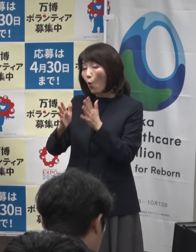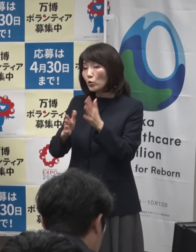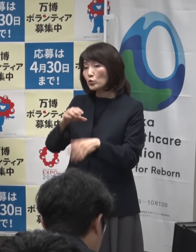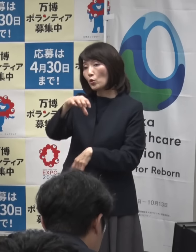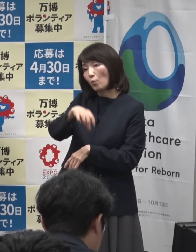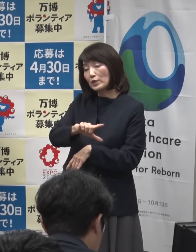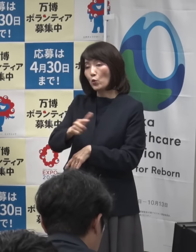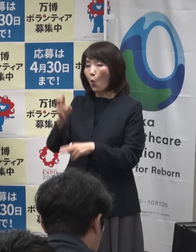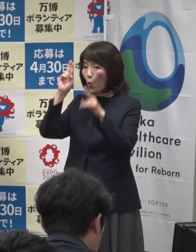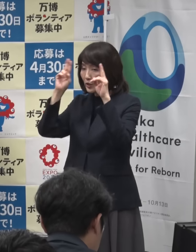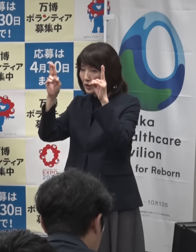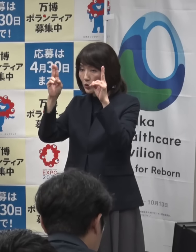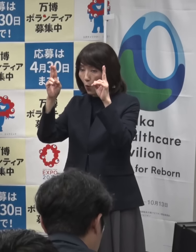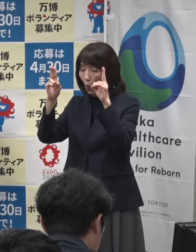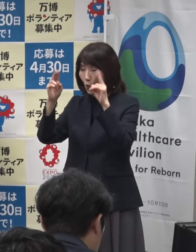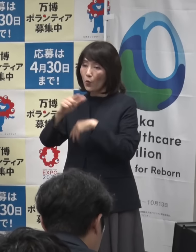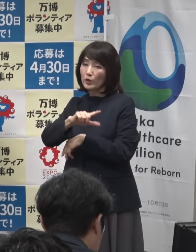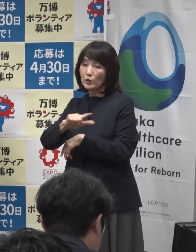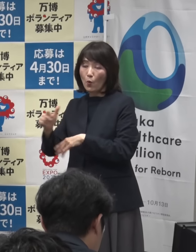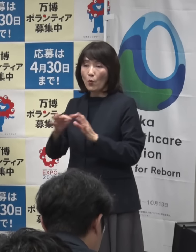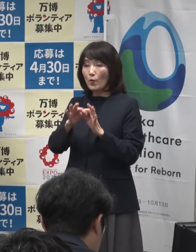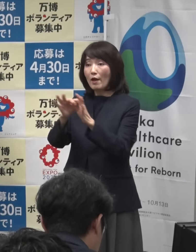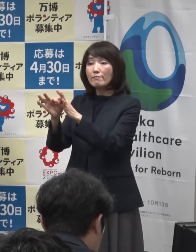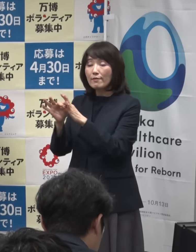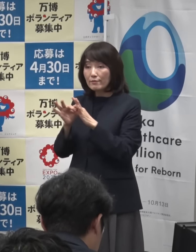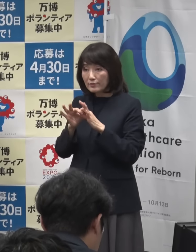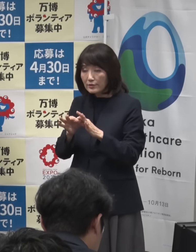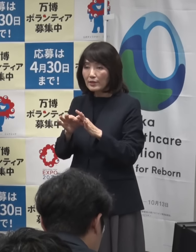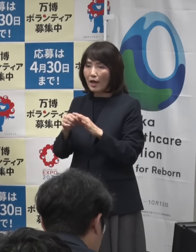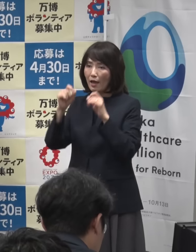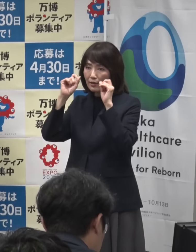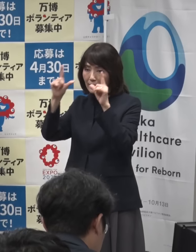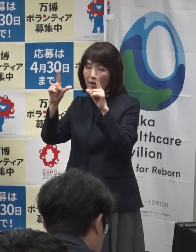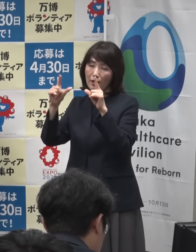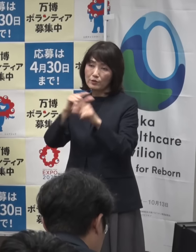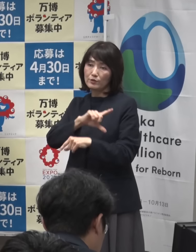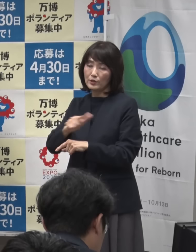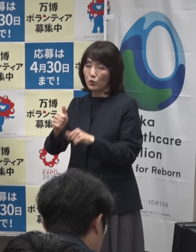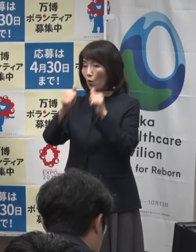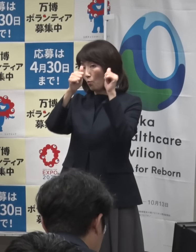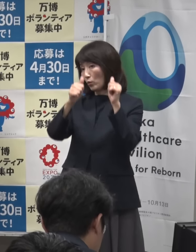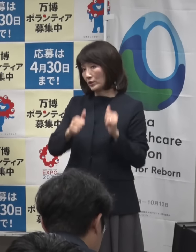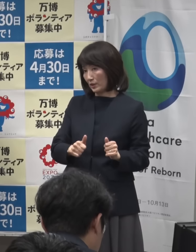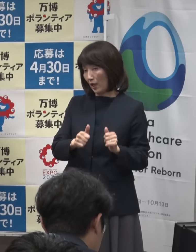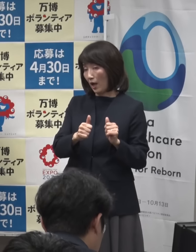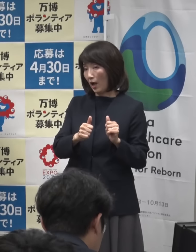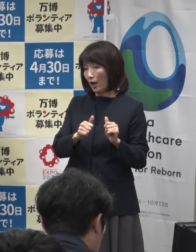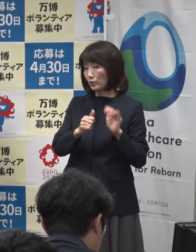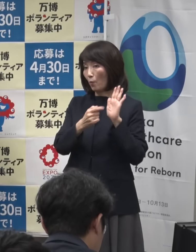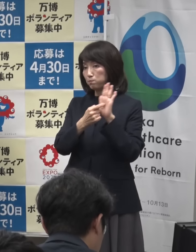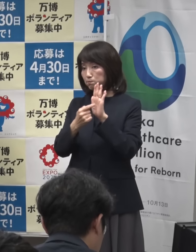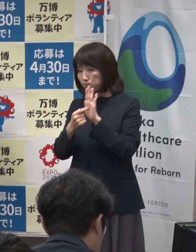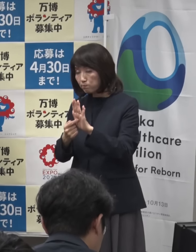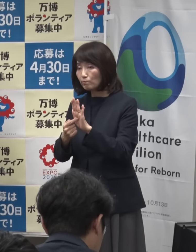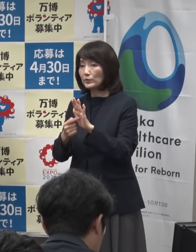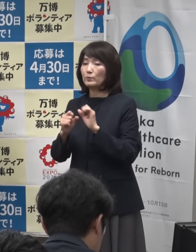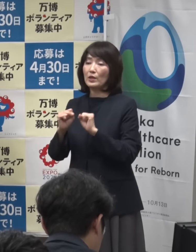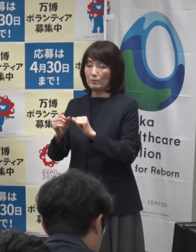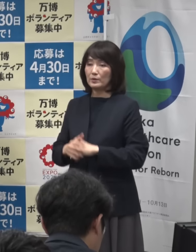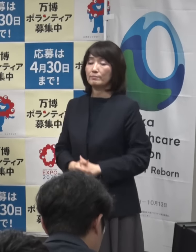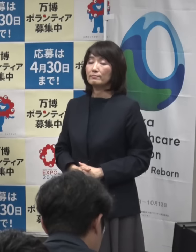者、大学、市町村等と連携して啓発動画の放映、ポスターの掲示などをこの強化月間に実施をいたします